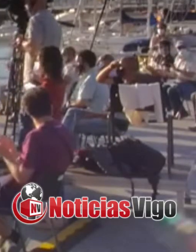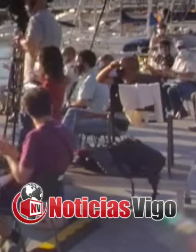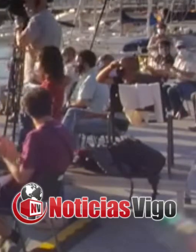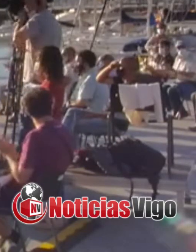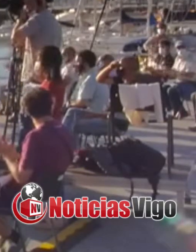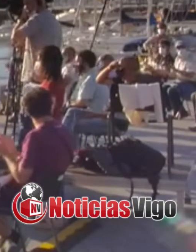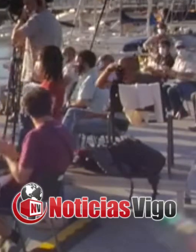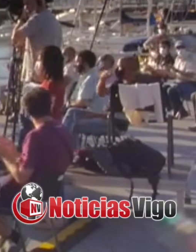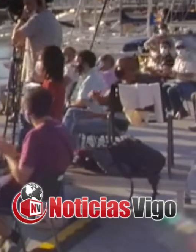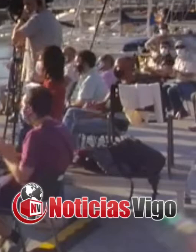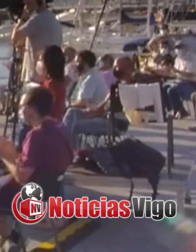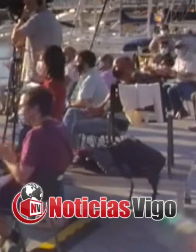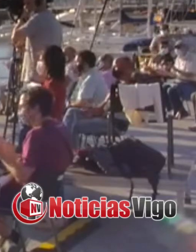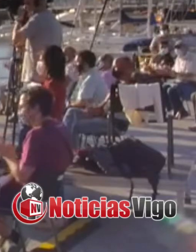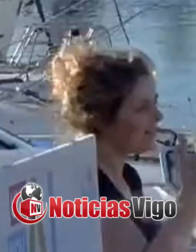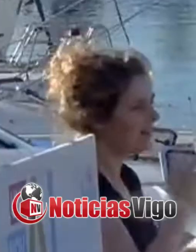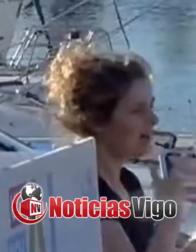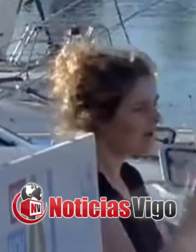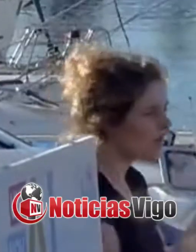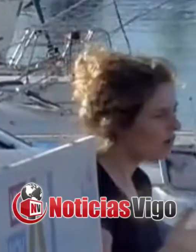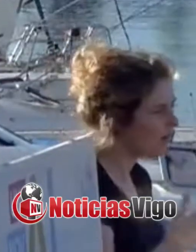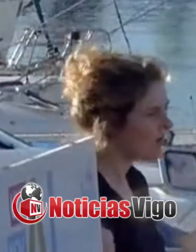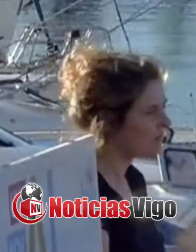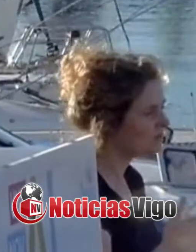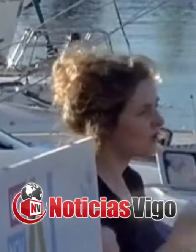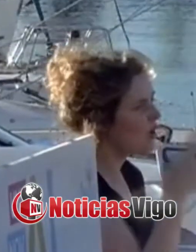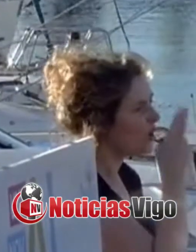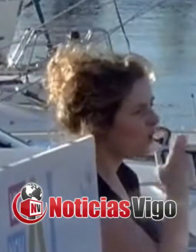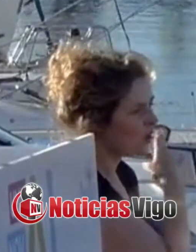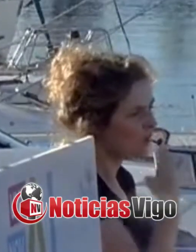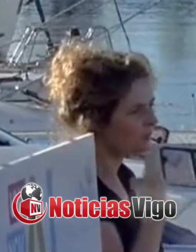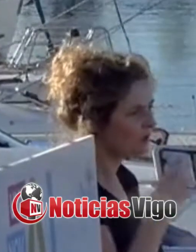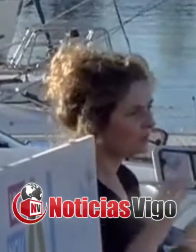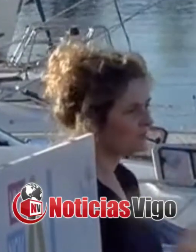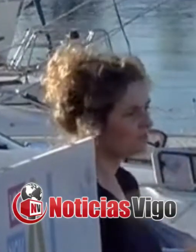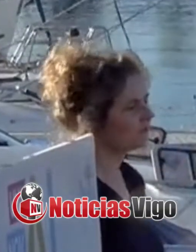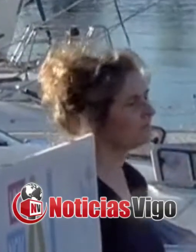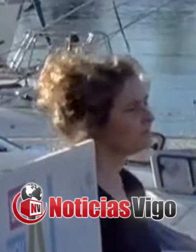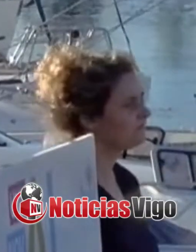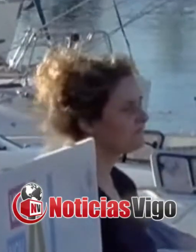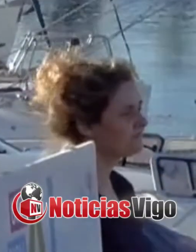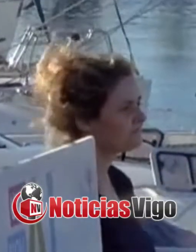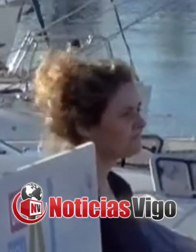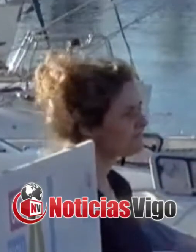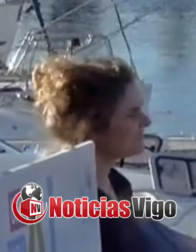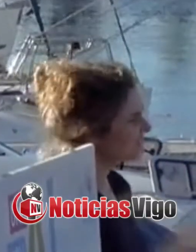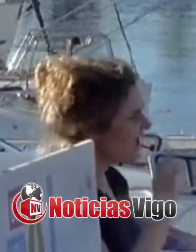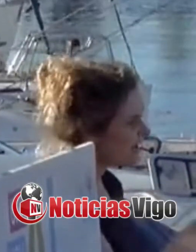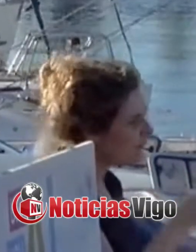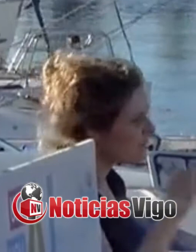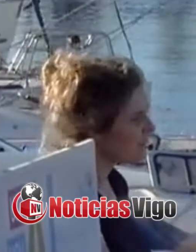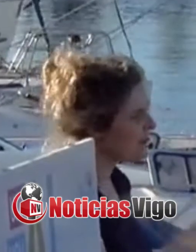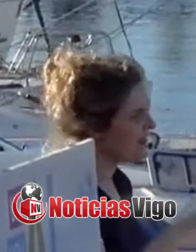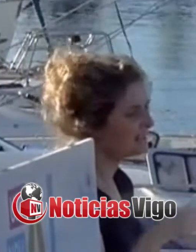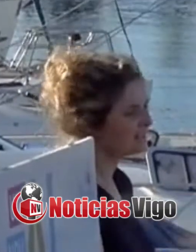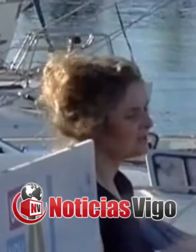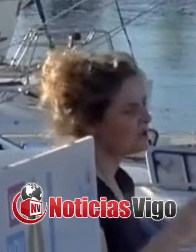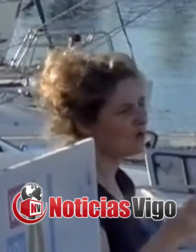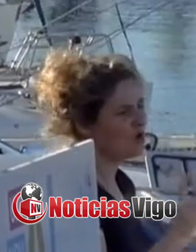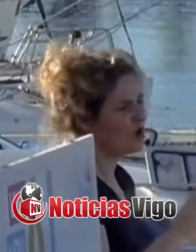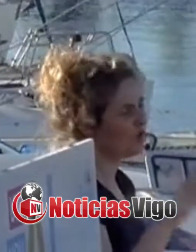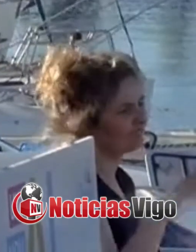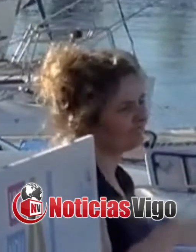eses ideais, con esa loita e con ese compromiso. E a verdade é que esta non é